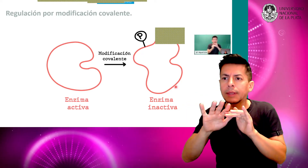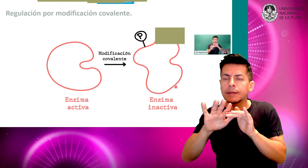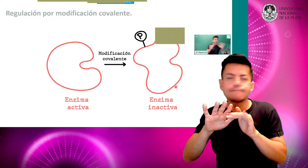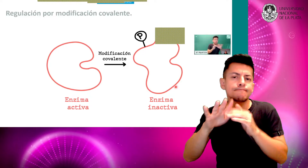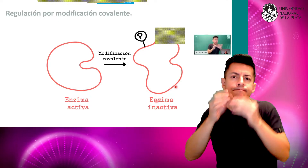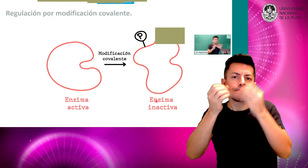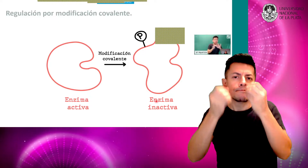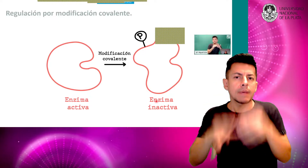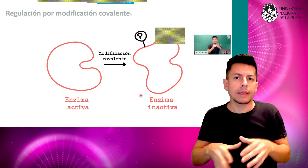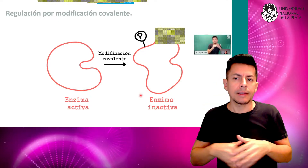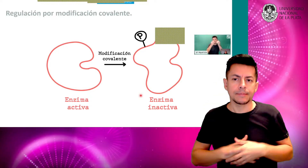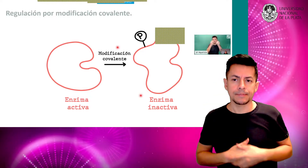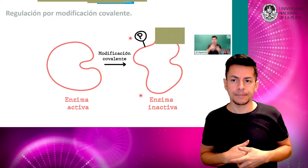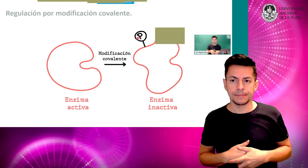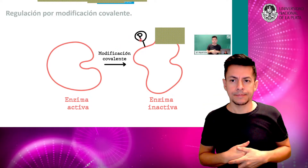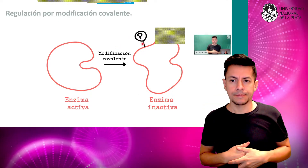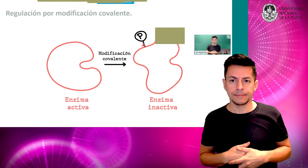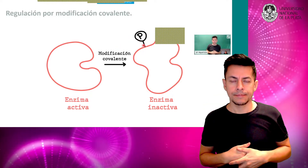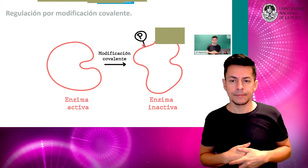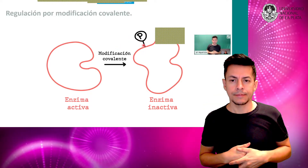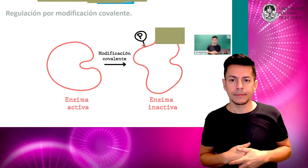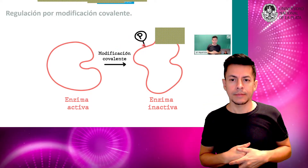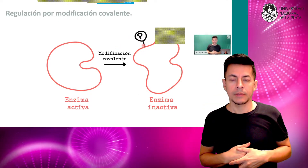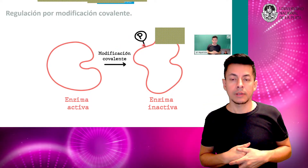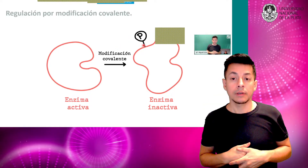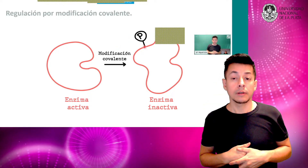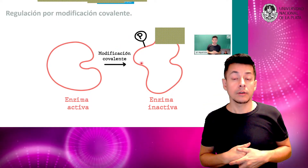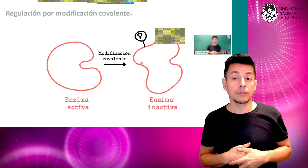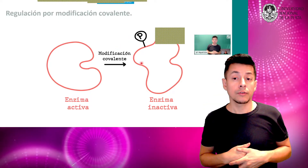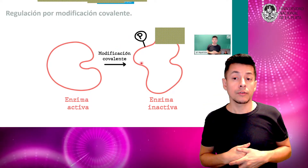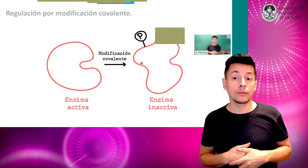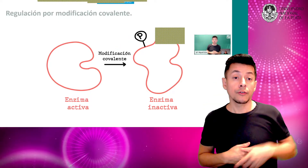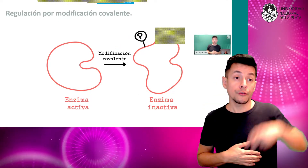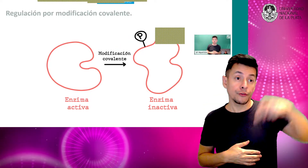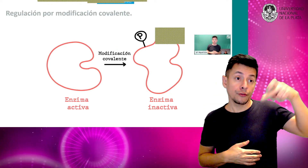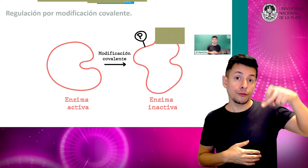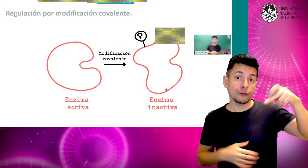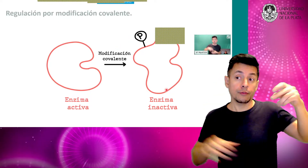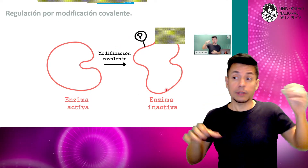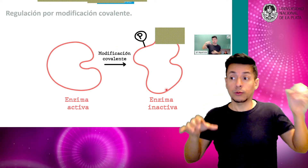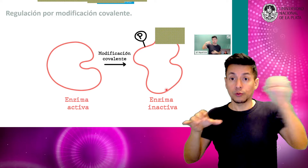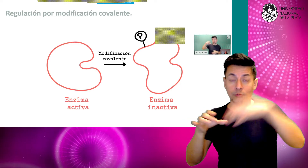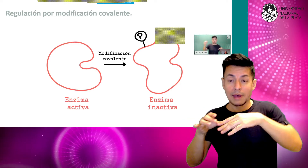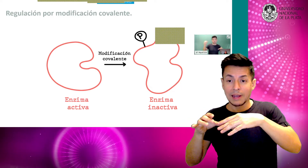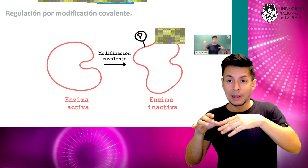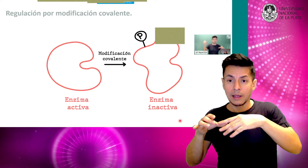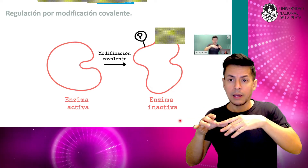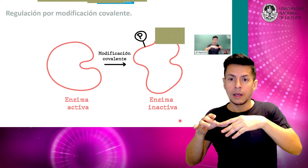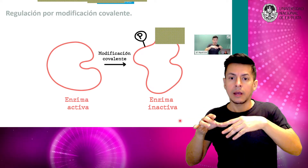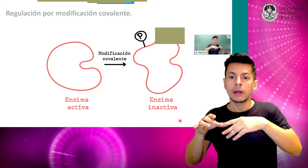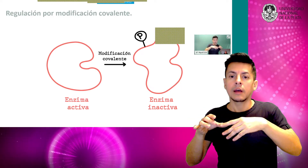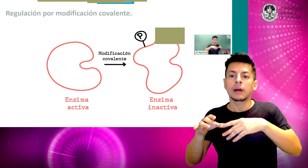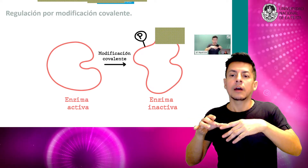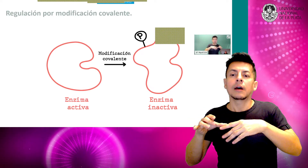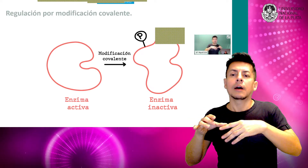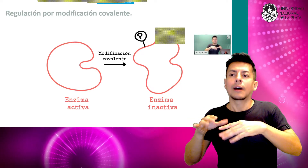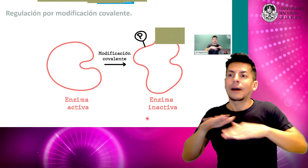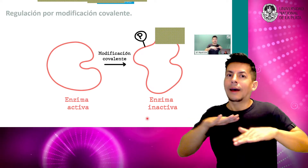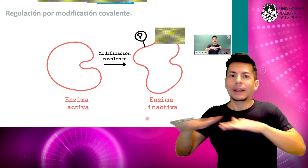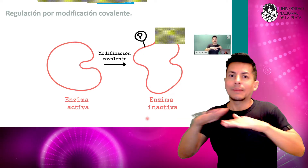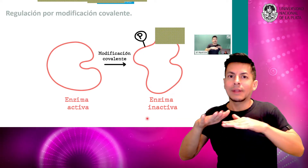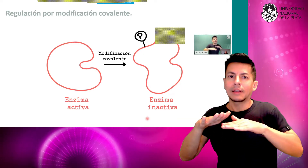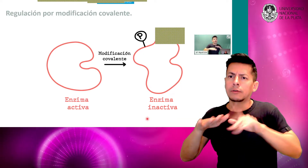¿Sí? Entonces, al agregarle un grupo fosfato, esta enzima se va a inactivar, va a perder su